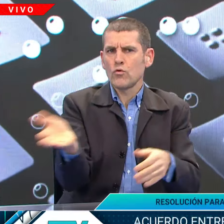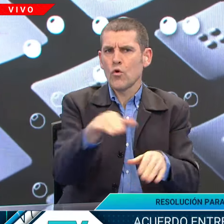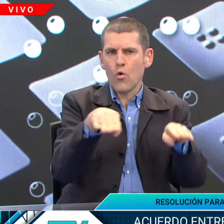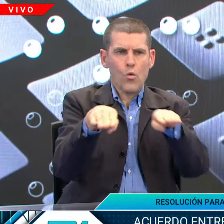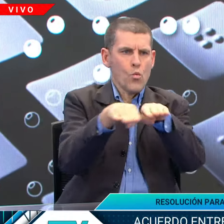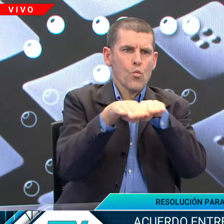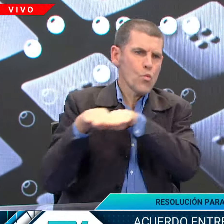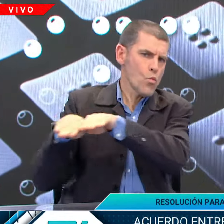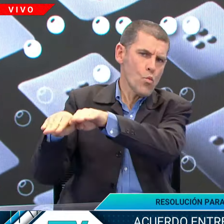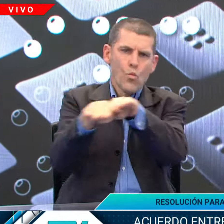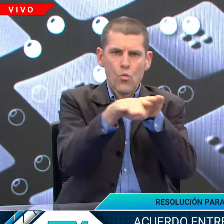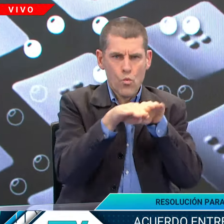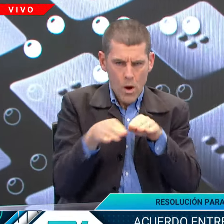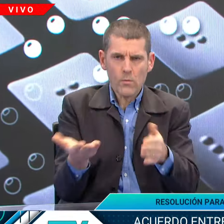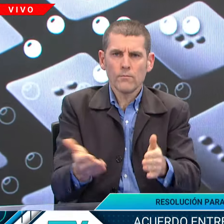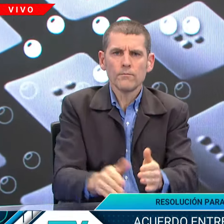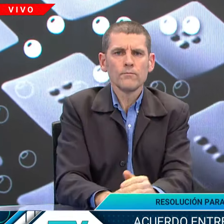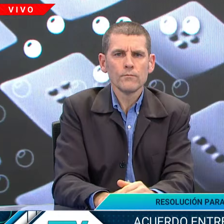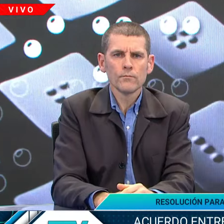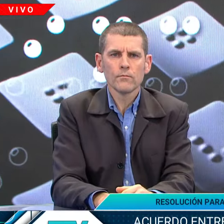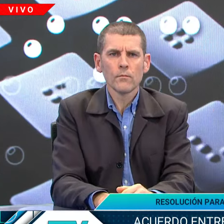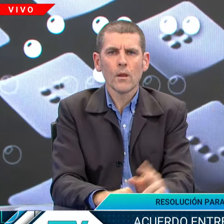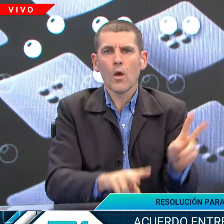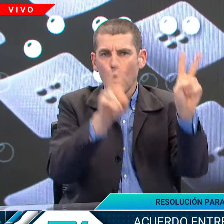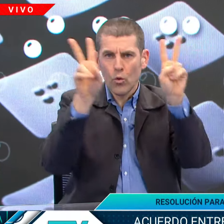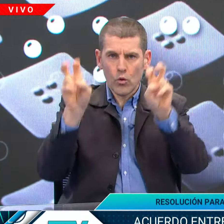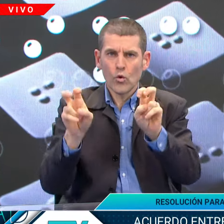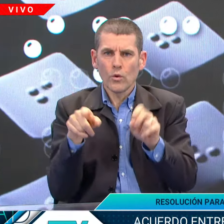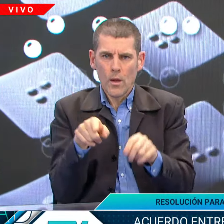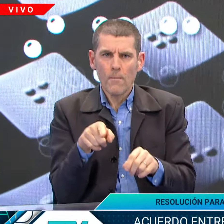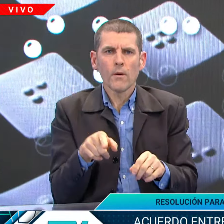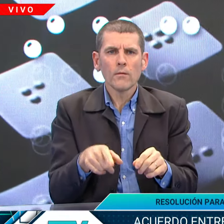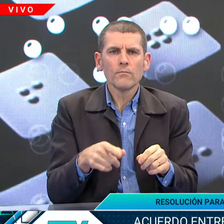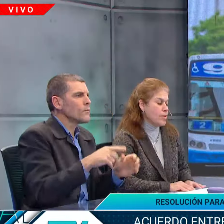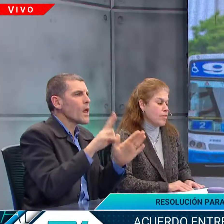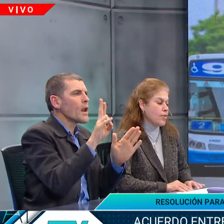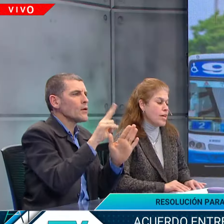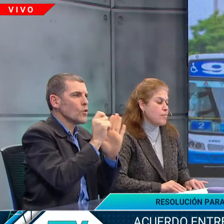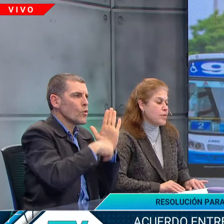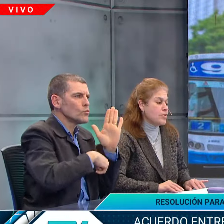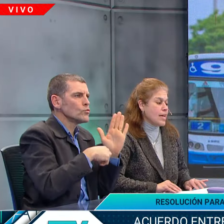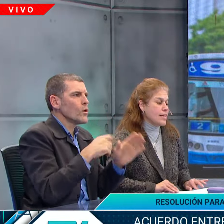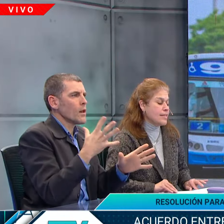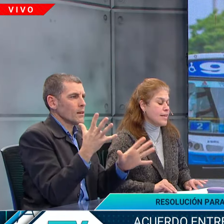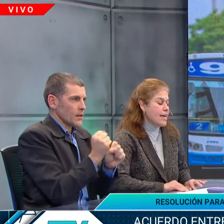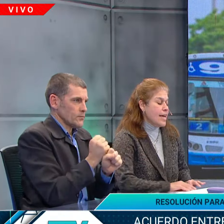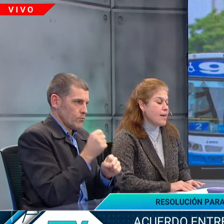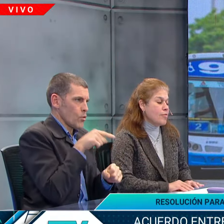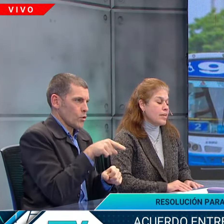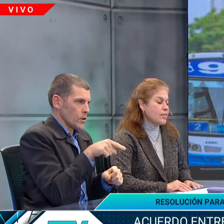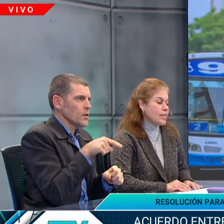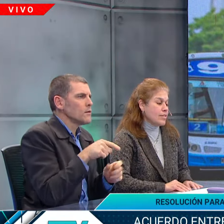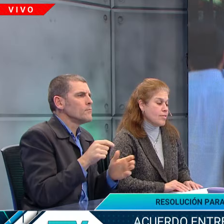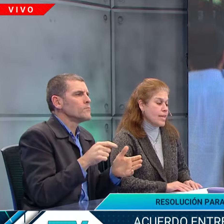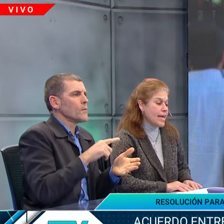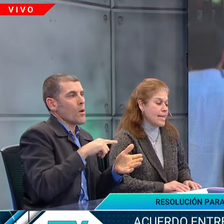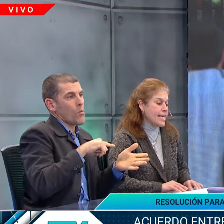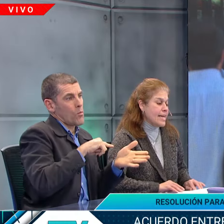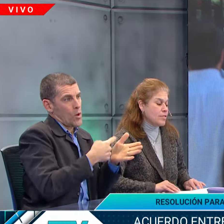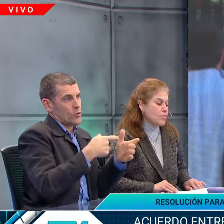comentando cómo en una significativa resolución para el transporte público en Buenos Aires, el gobierno